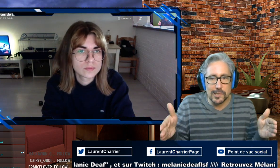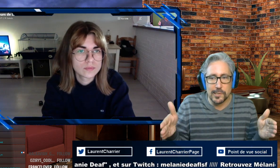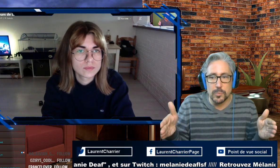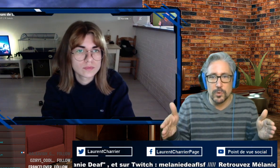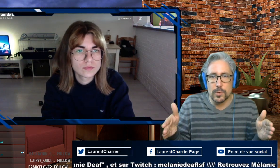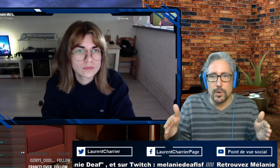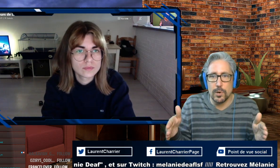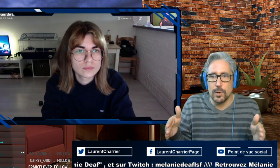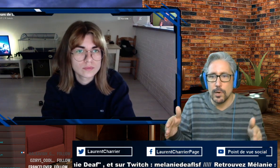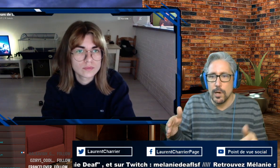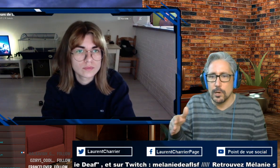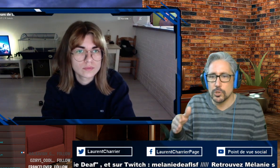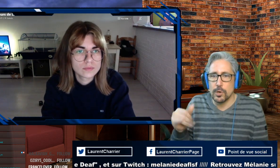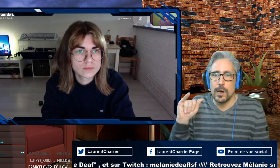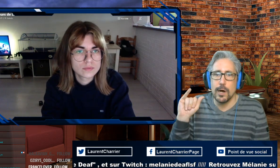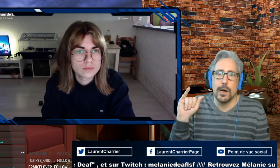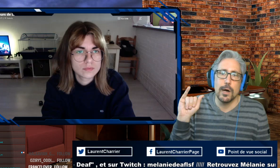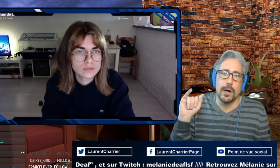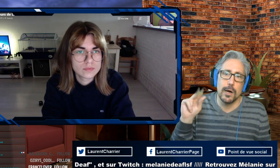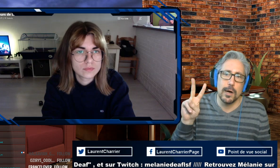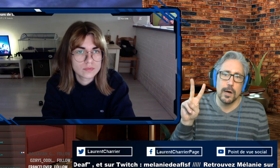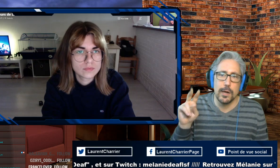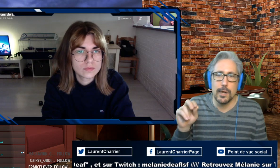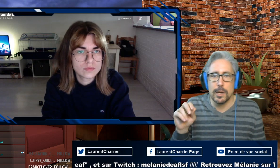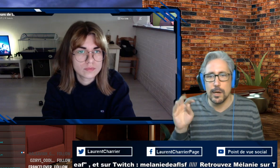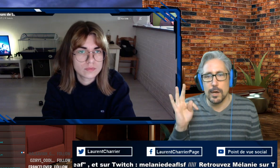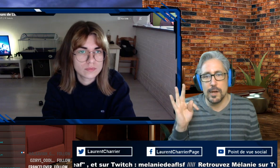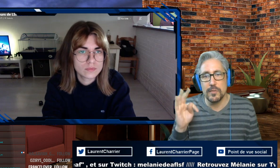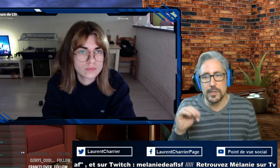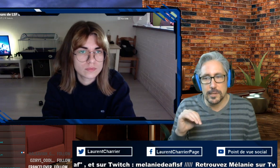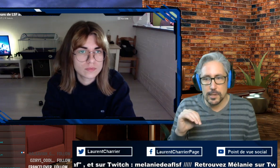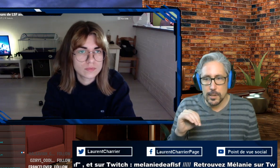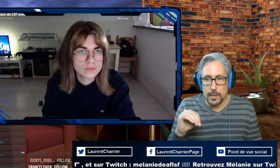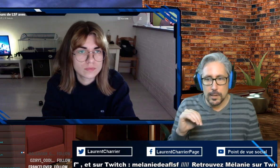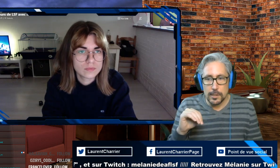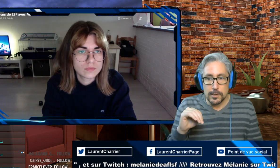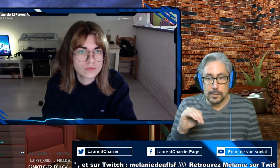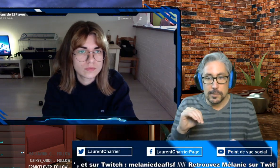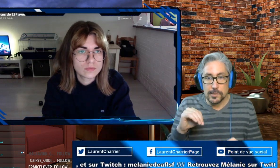avez sur un segment de genre à l'IVT,